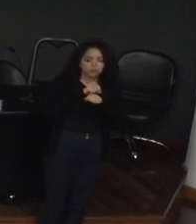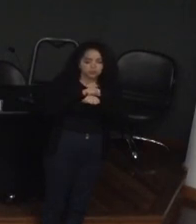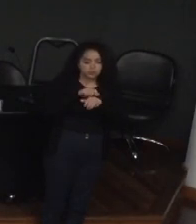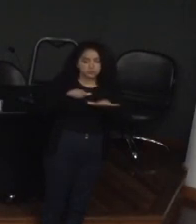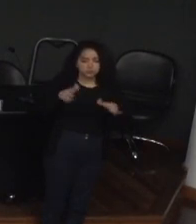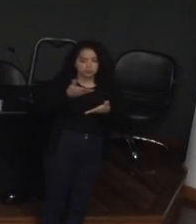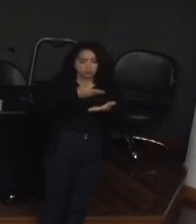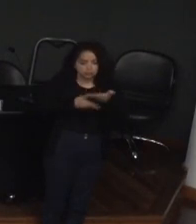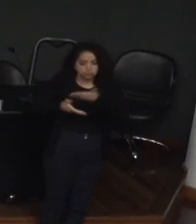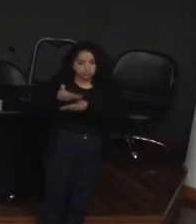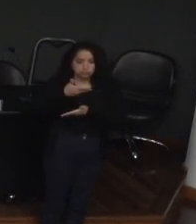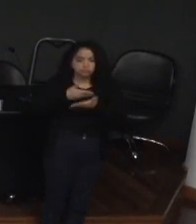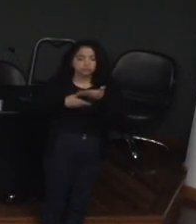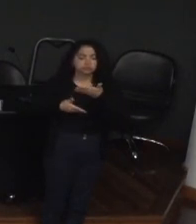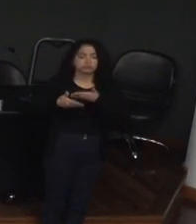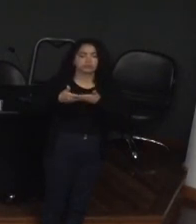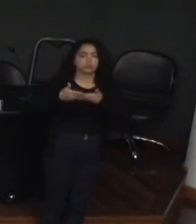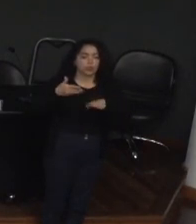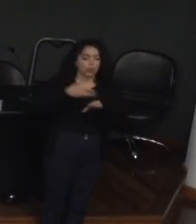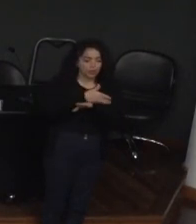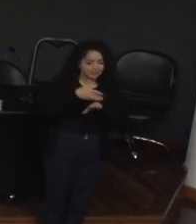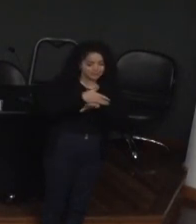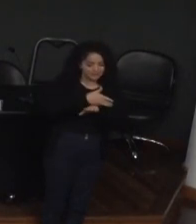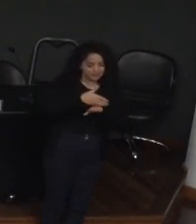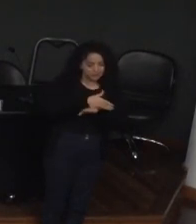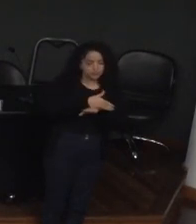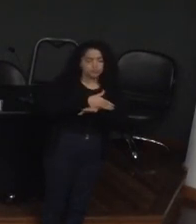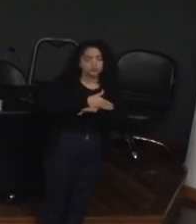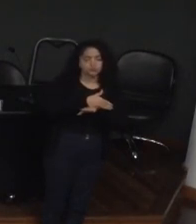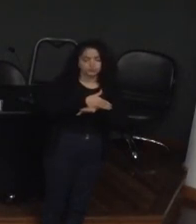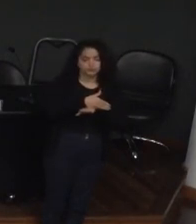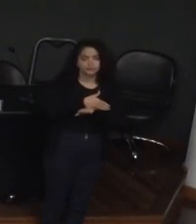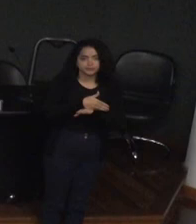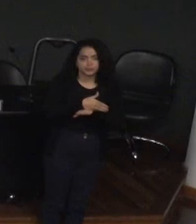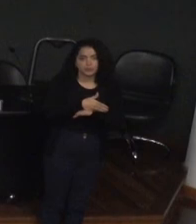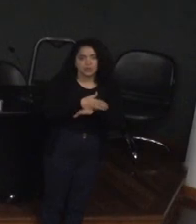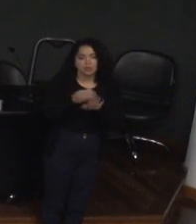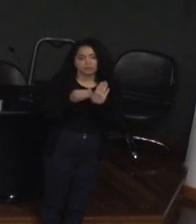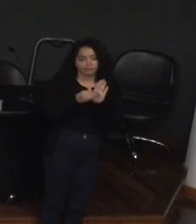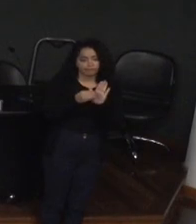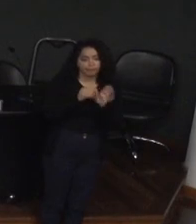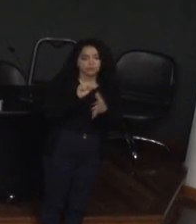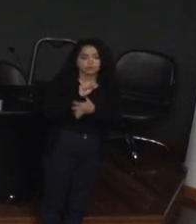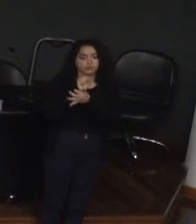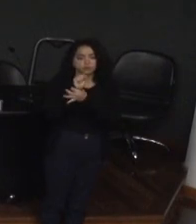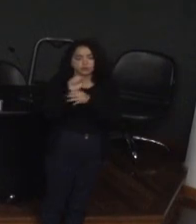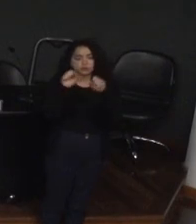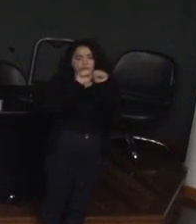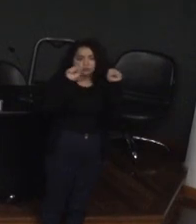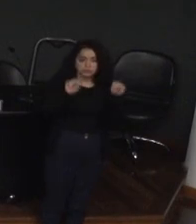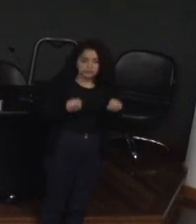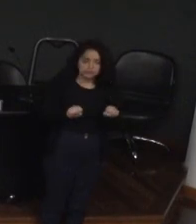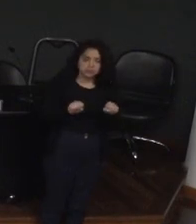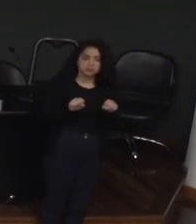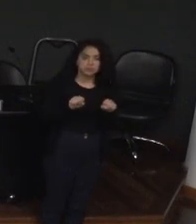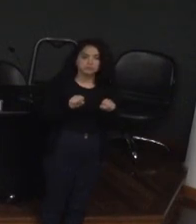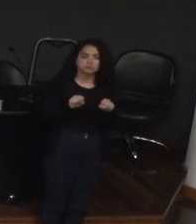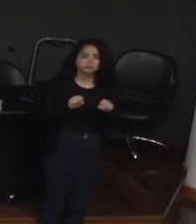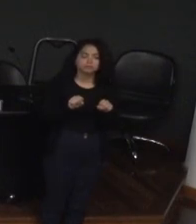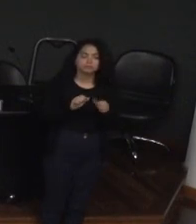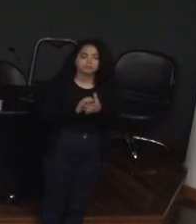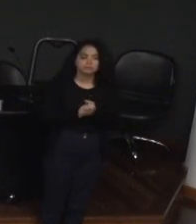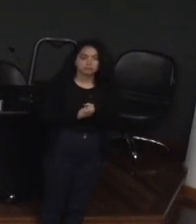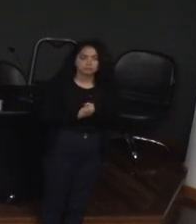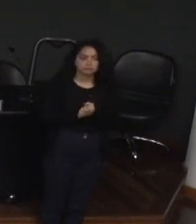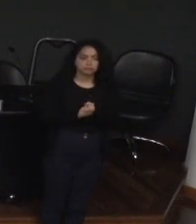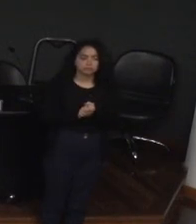compartilhamento indevido dos dados, o acesso, né, enfim, através, pela falta de segurança do sistema em si. Uhum. Deixa eu